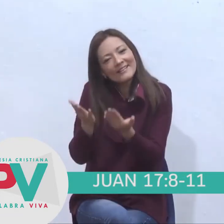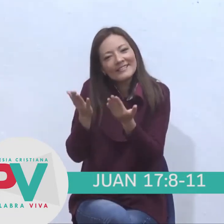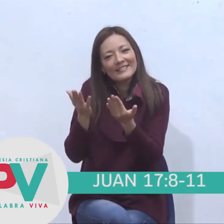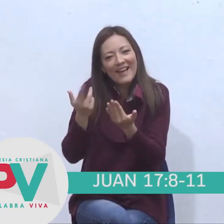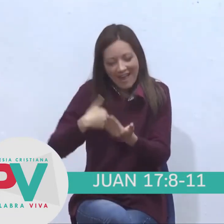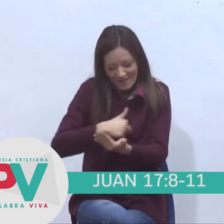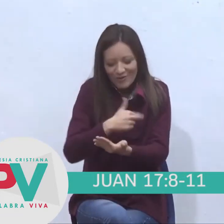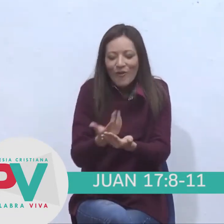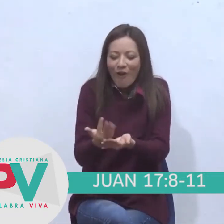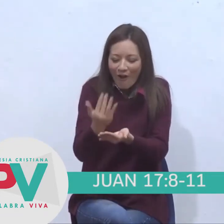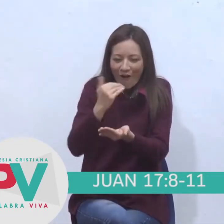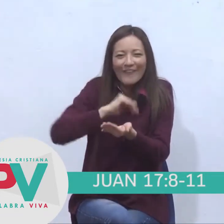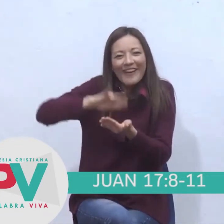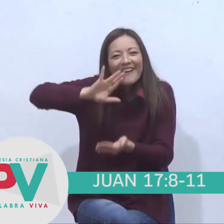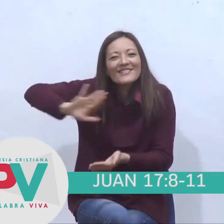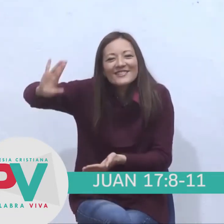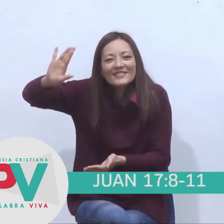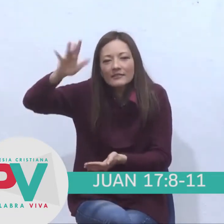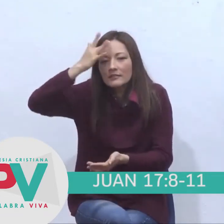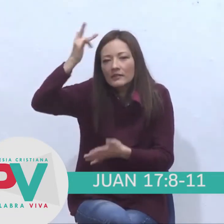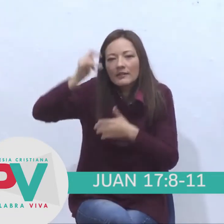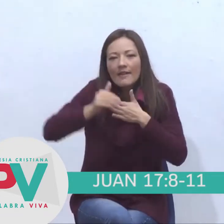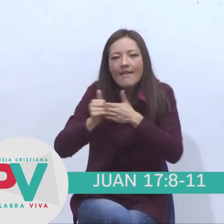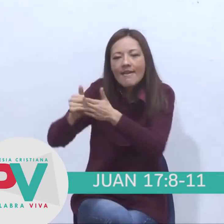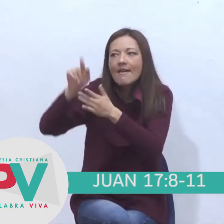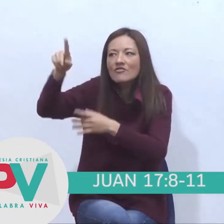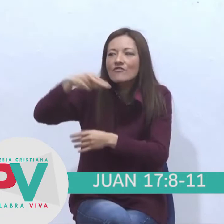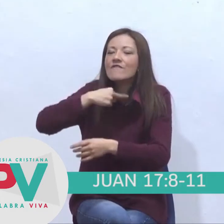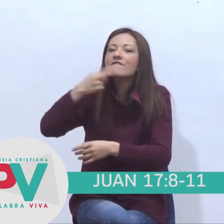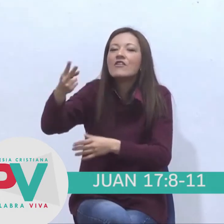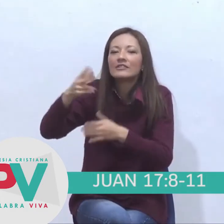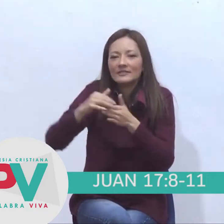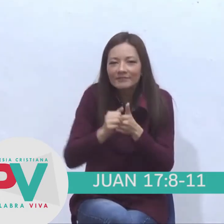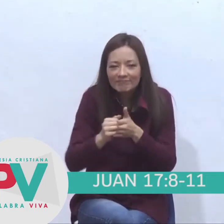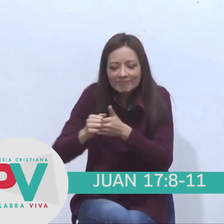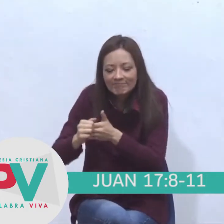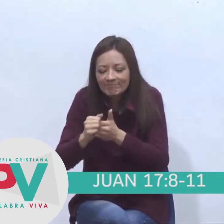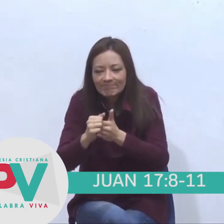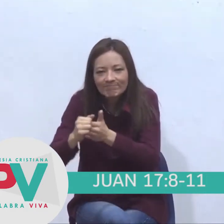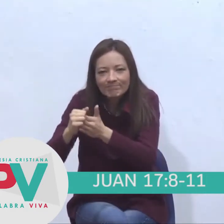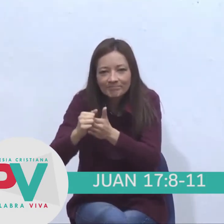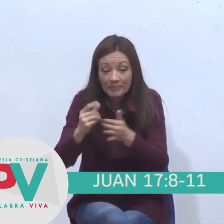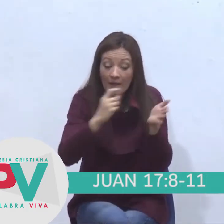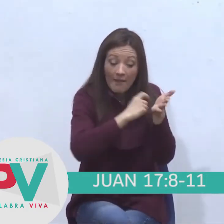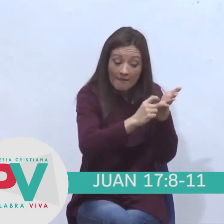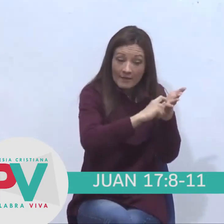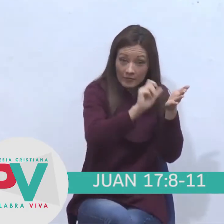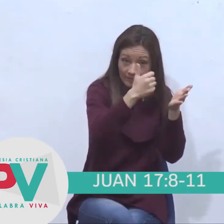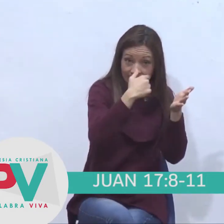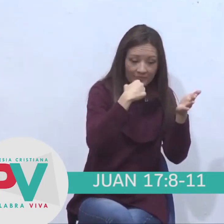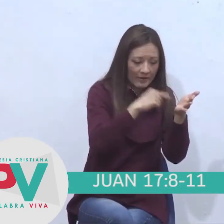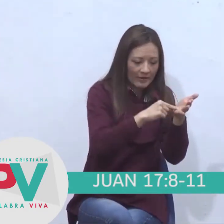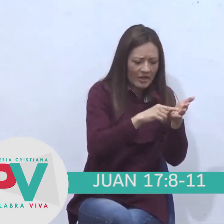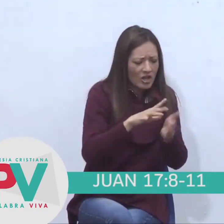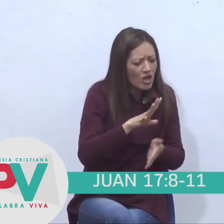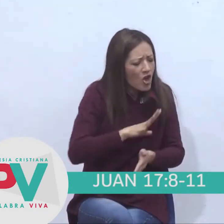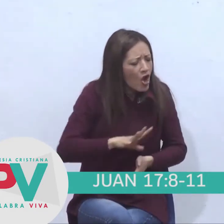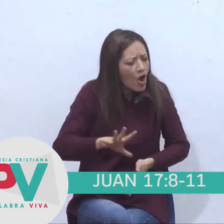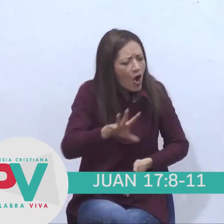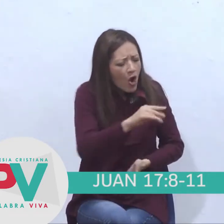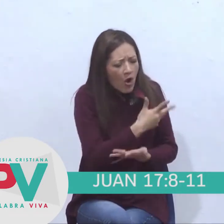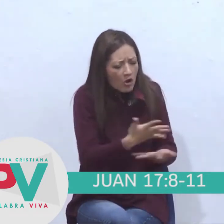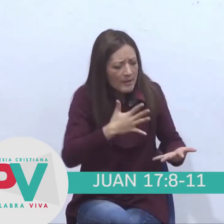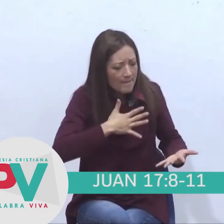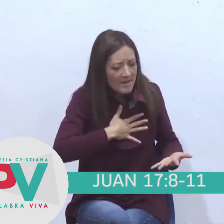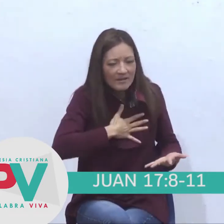dejamos guiar por sus palabras. Y dice el versículo número 10, y todo lo mío es tuyo y lo tuyo mío, y he